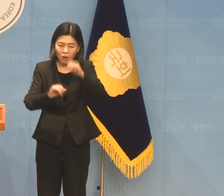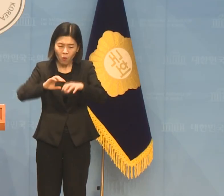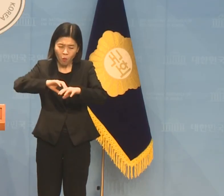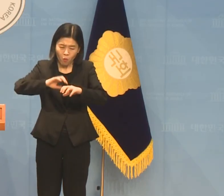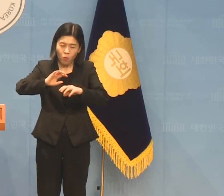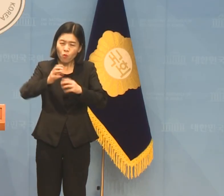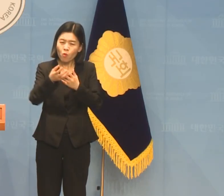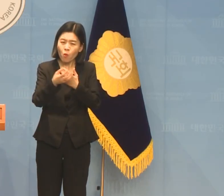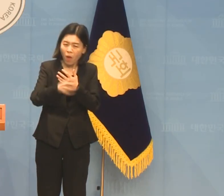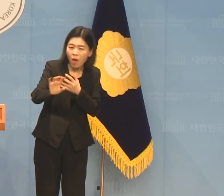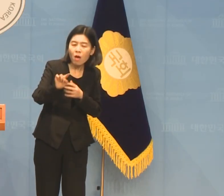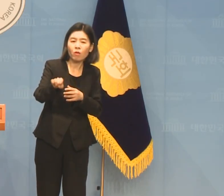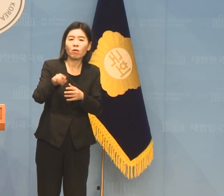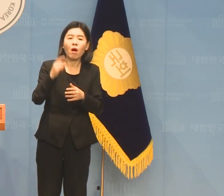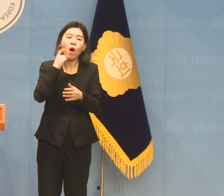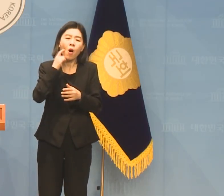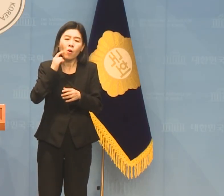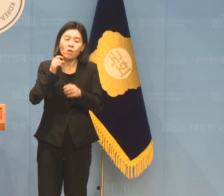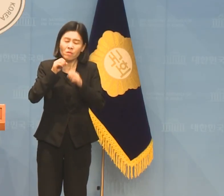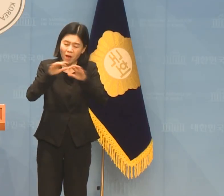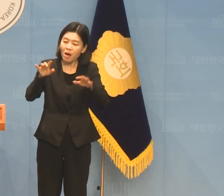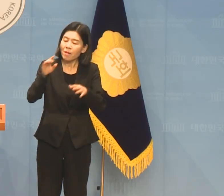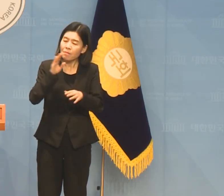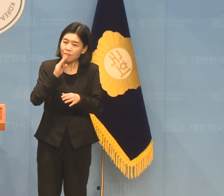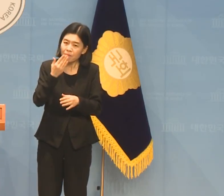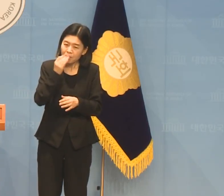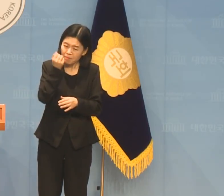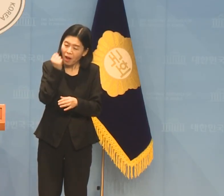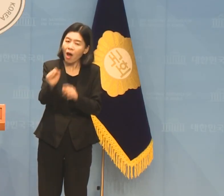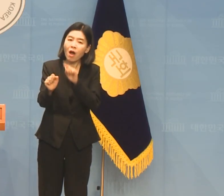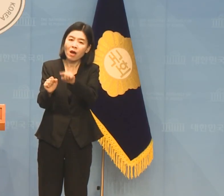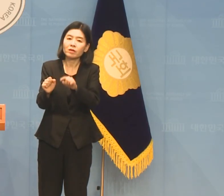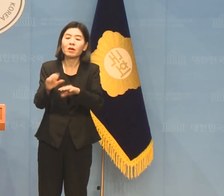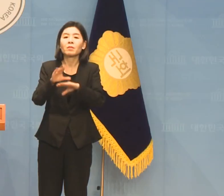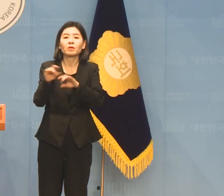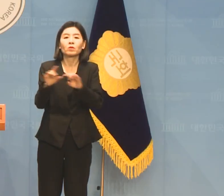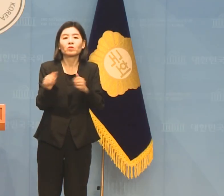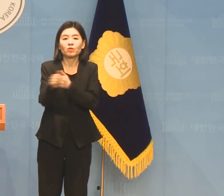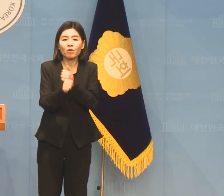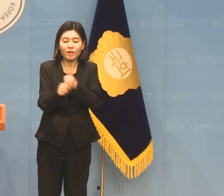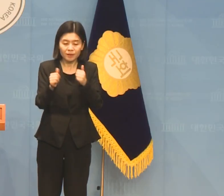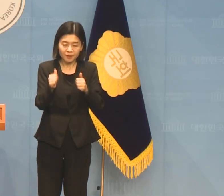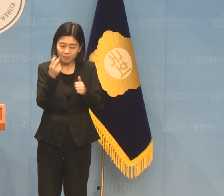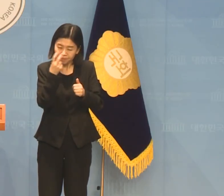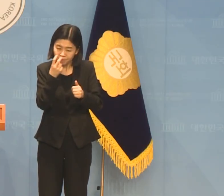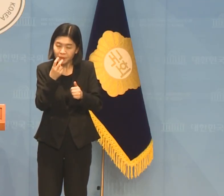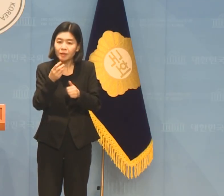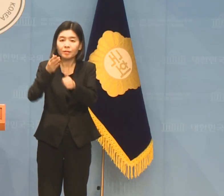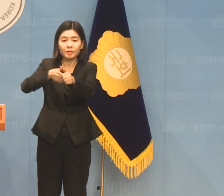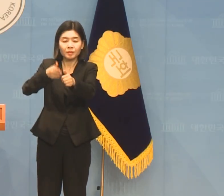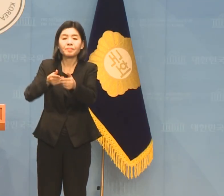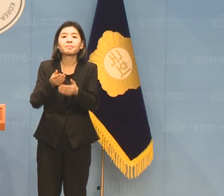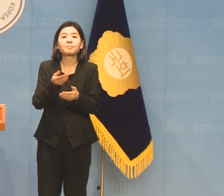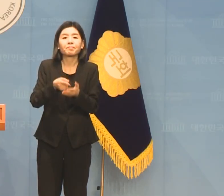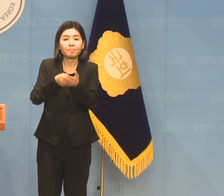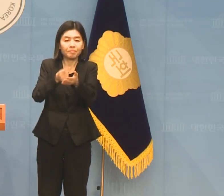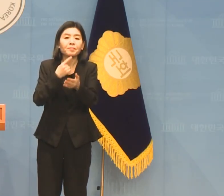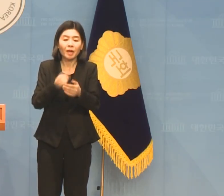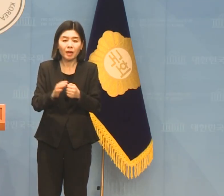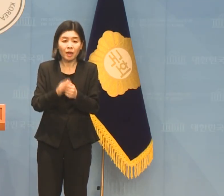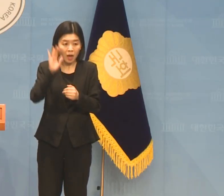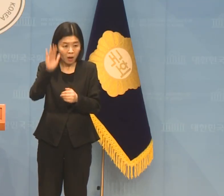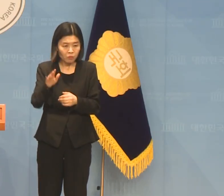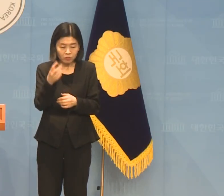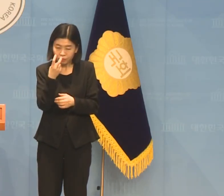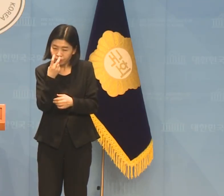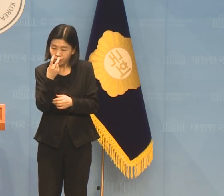있어서 방송통신심의위원회 심의 신청을 접수하였습니다. 앞으로도 지속적으로 모니터링해서